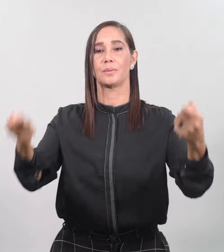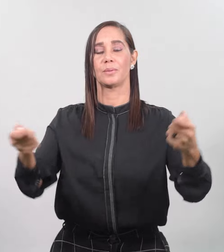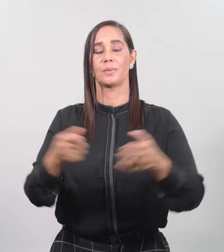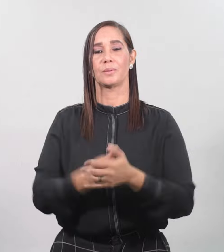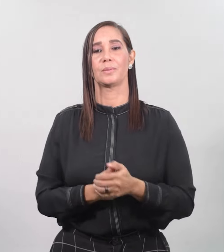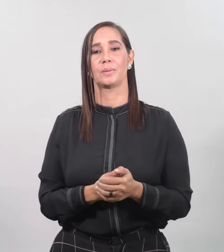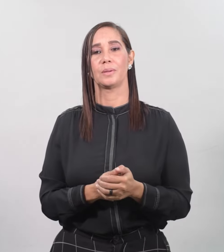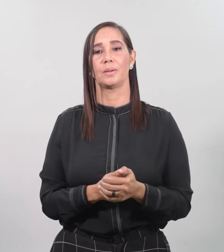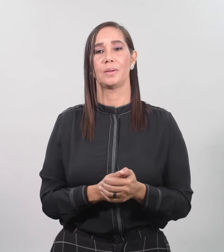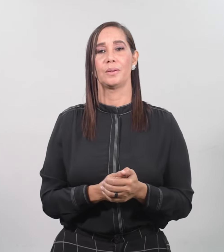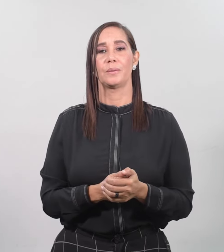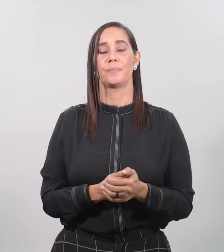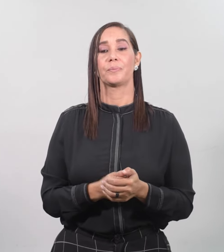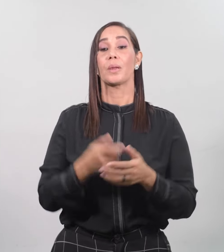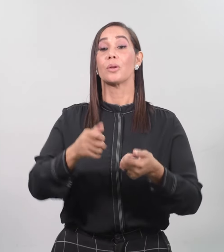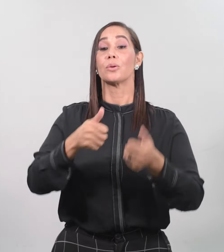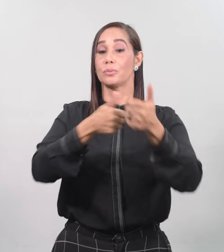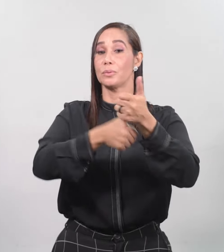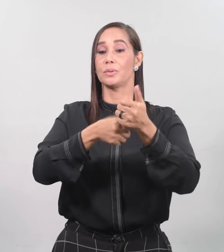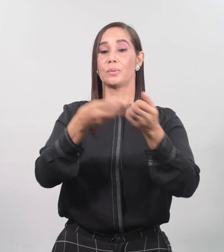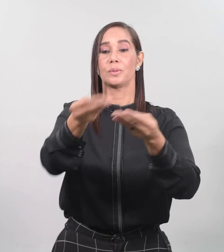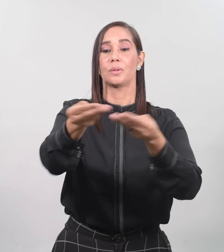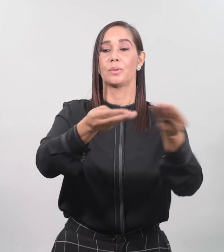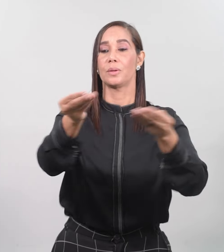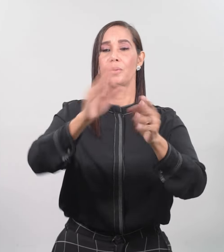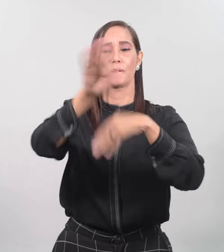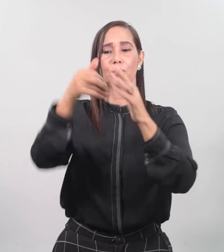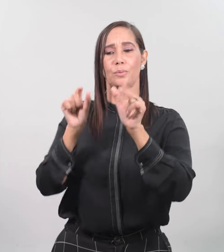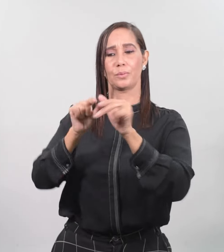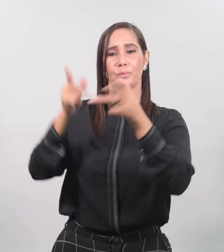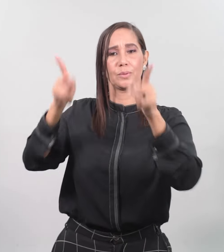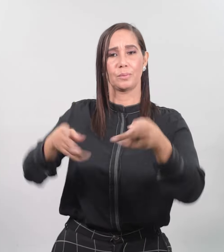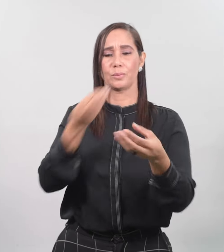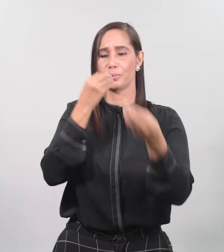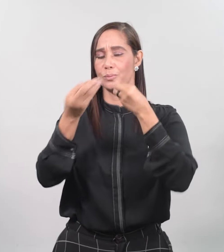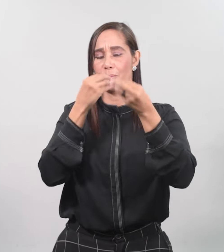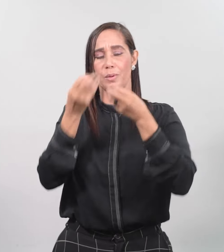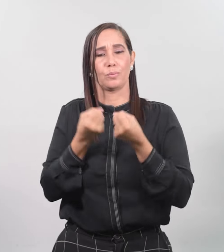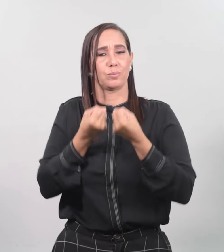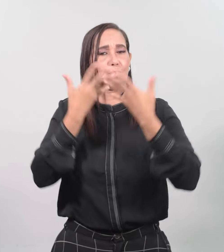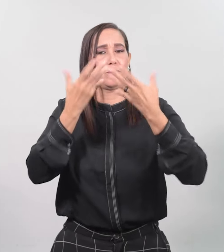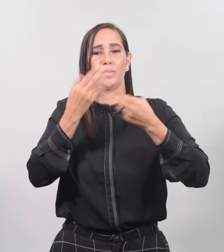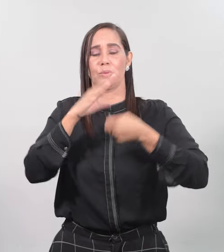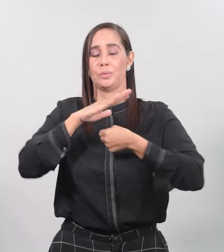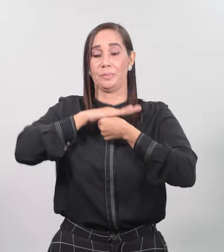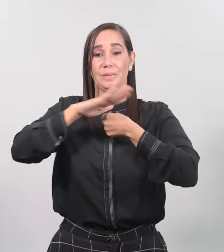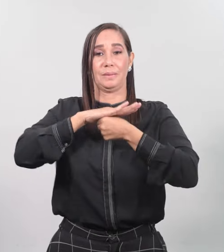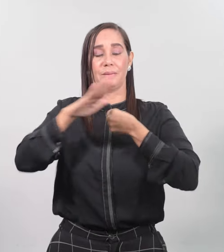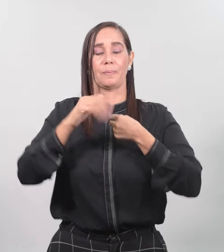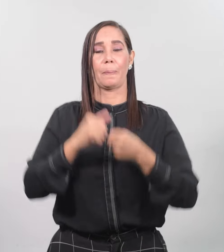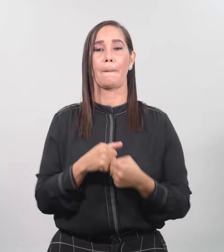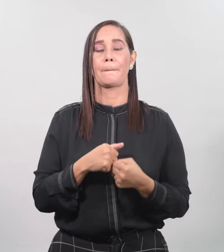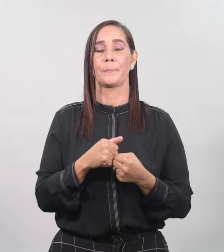Los discípulos se los dieron a la gente. Comieron todos hasta quedar satisfechos. Y